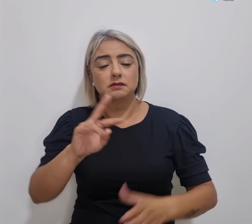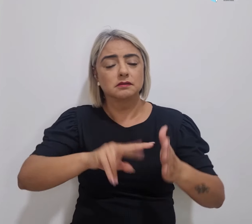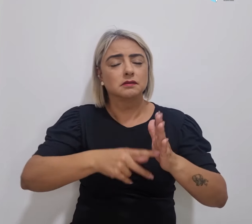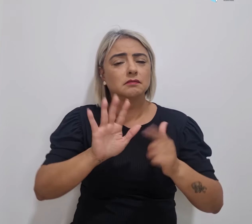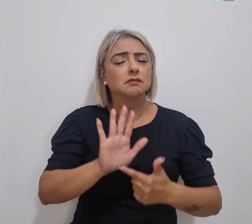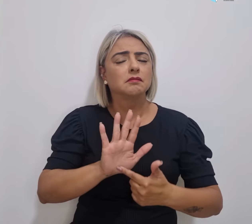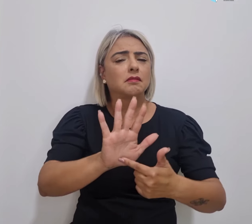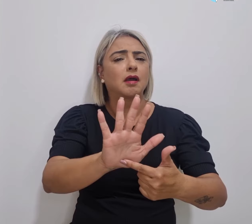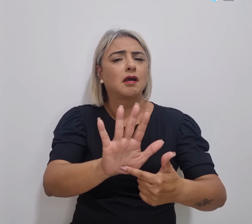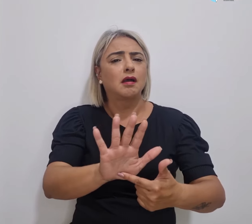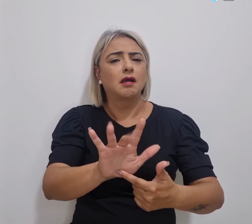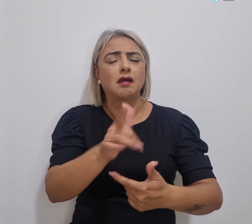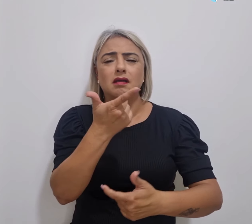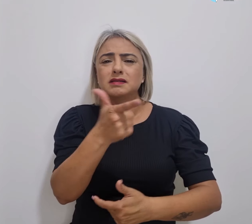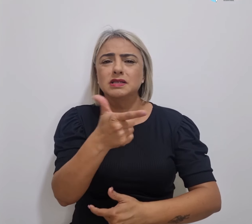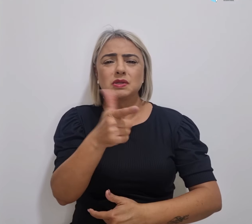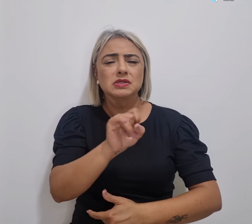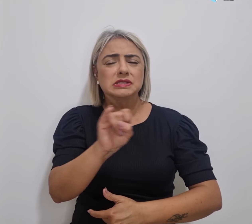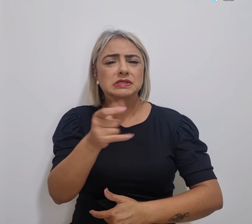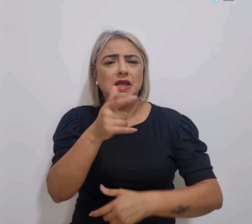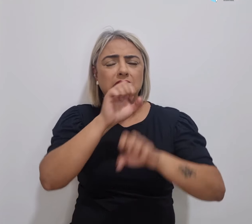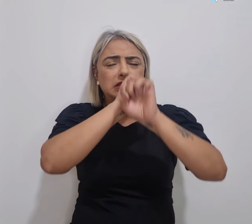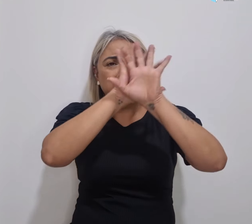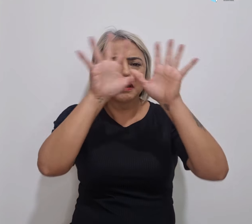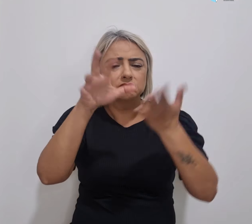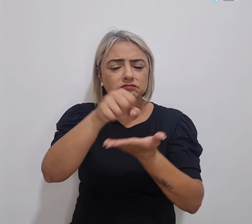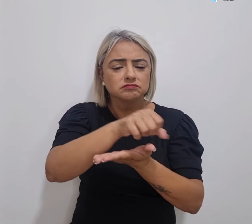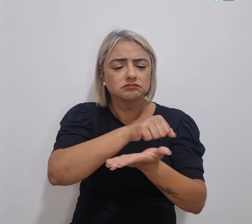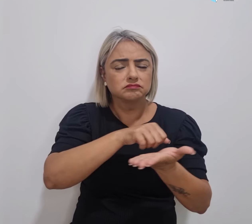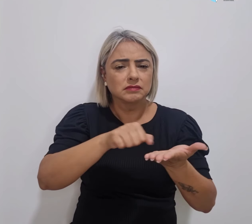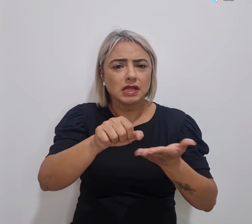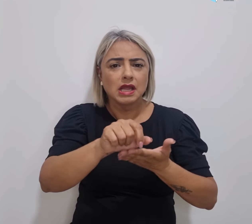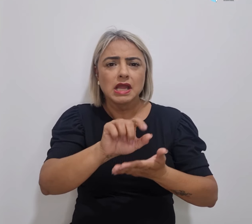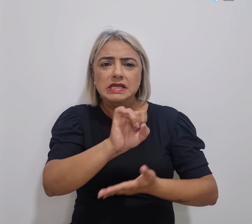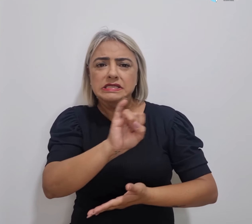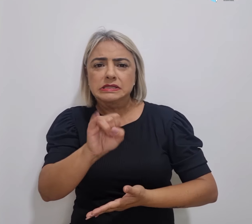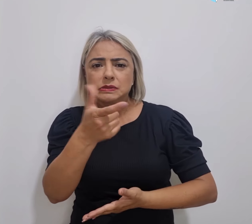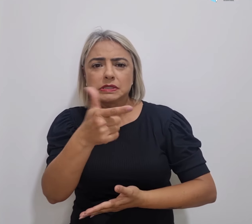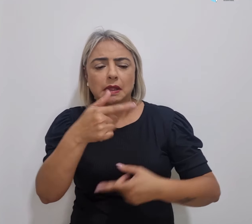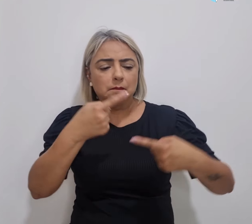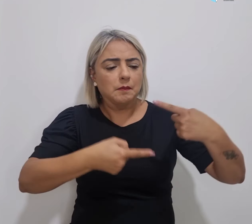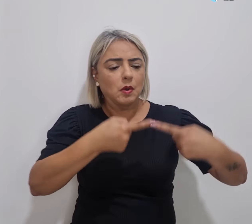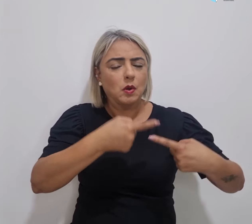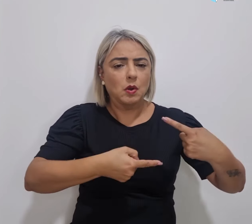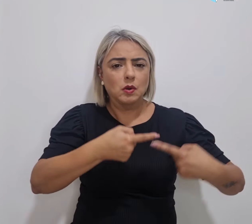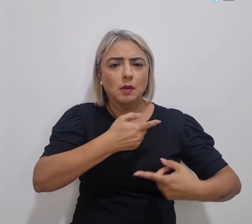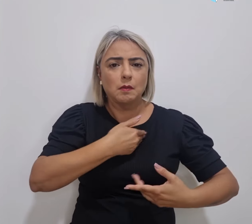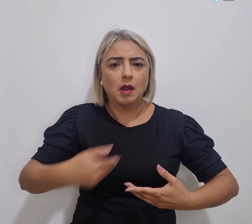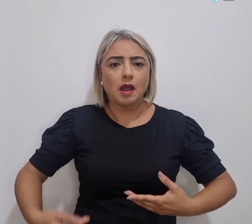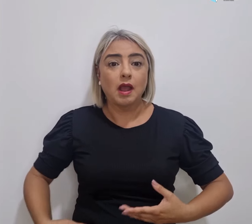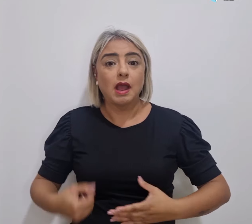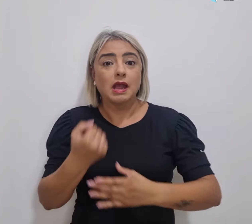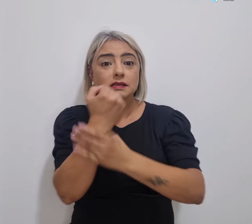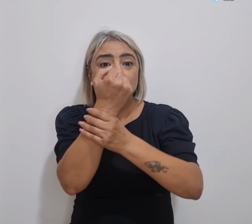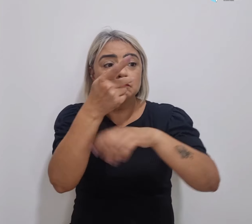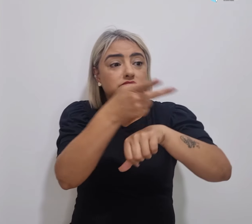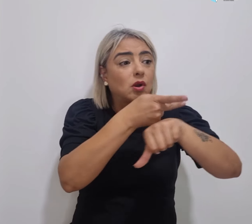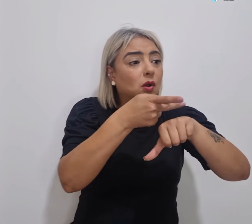sem transparência nos dados e sem uma política pública para assegurar a busca ativa e a